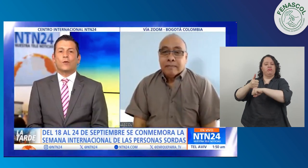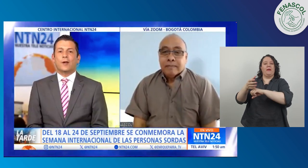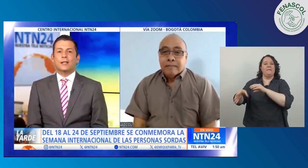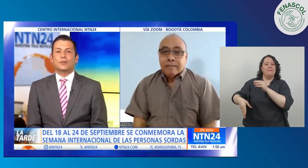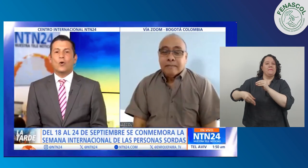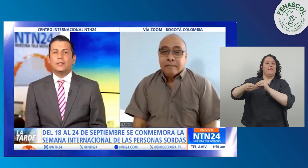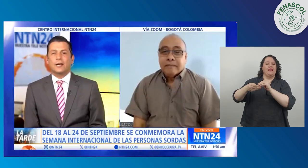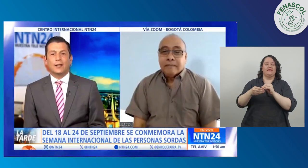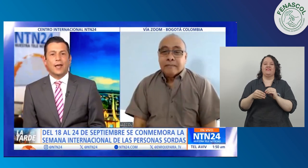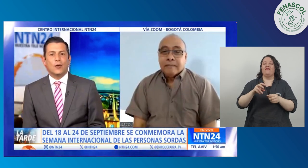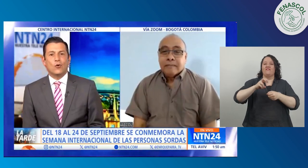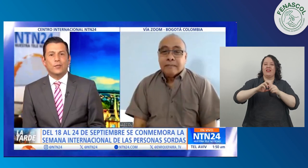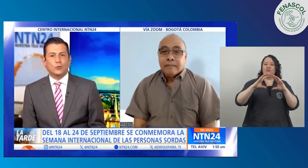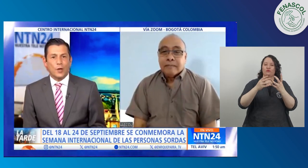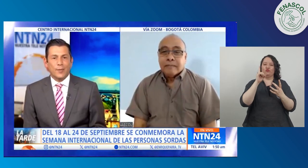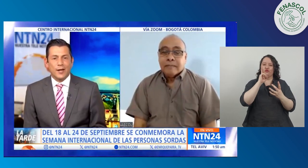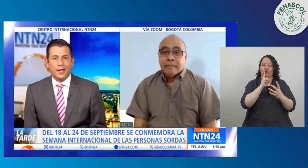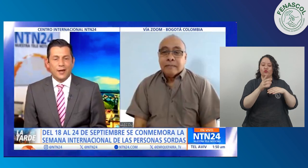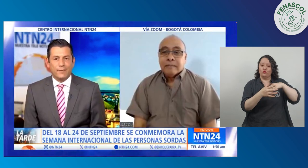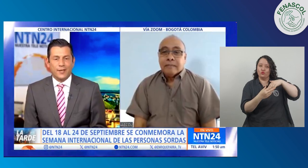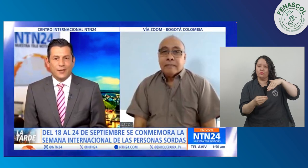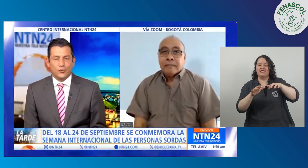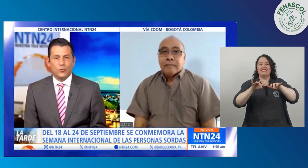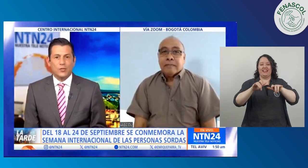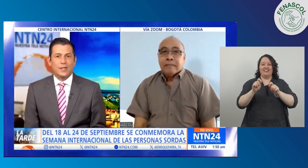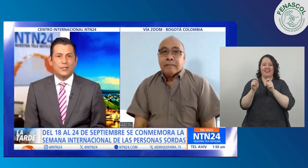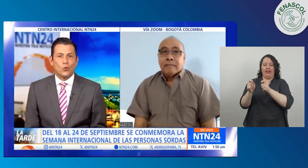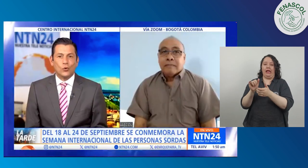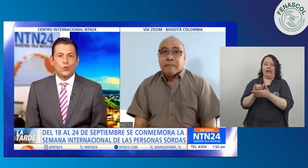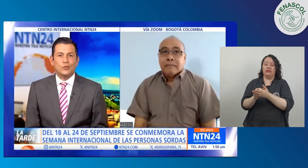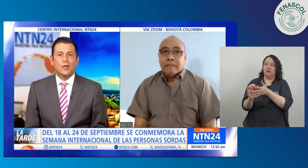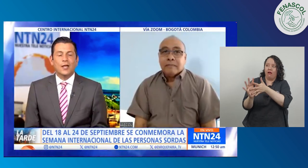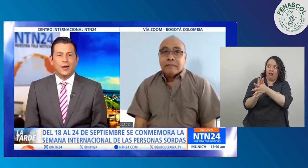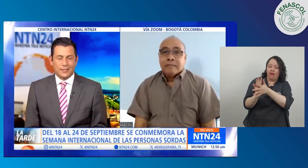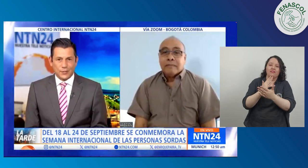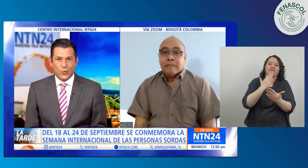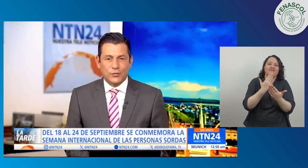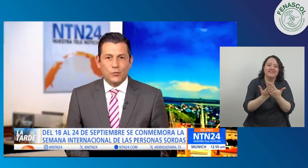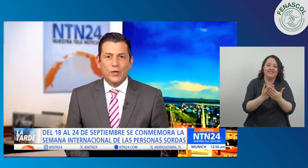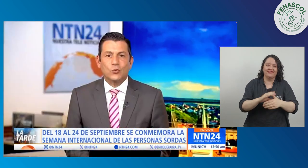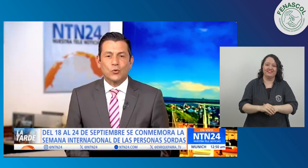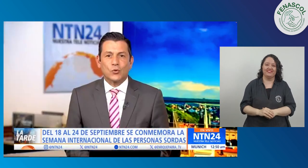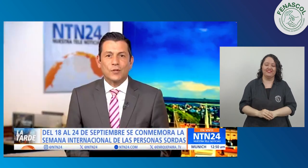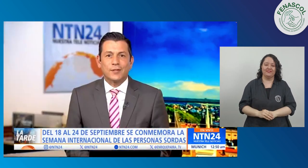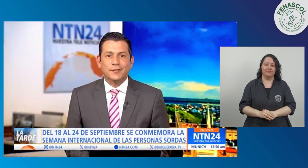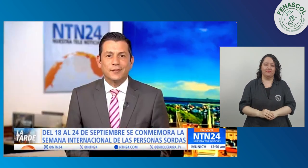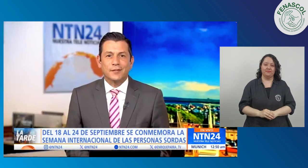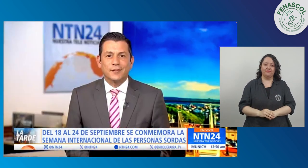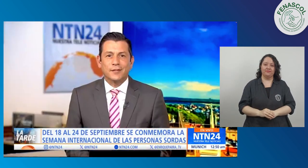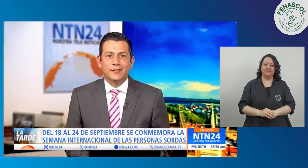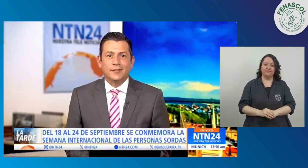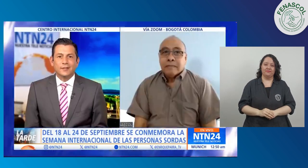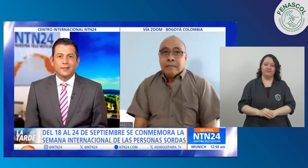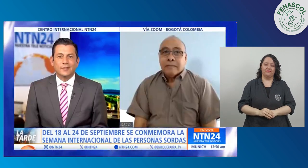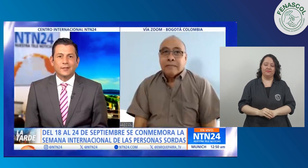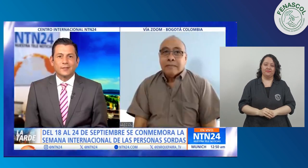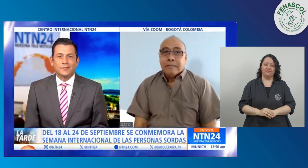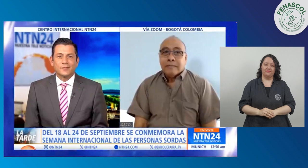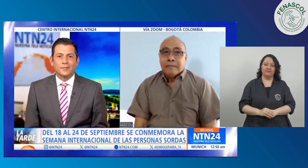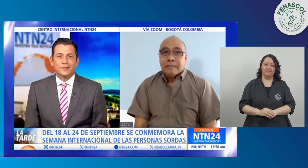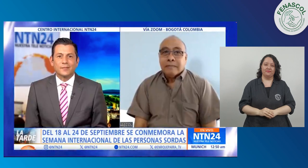contundente, director FENASCOL y secretario de Sudamérica de la Federación Mundial de Sordos. Gracias por estos minutos.